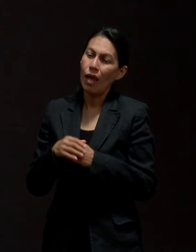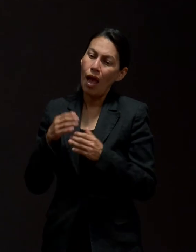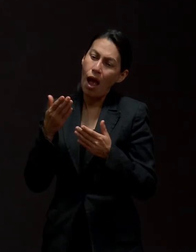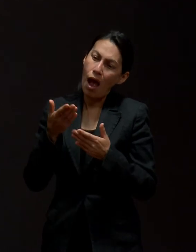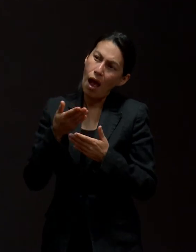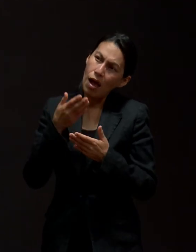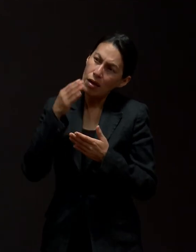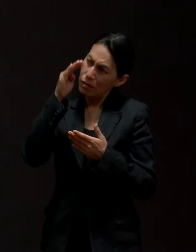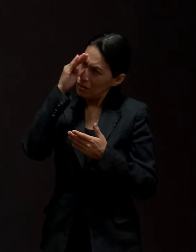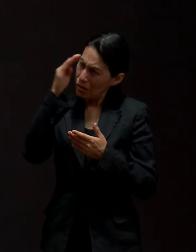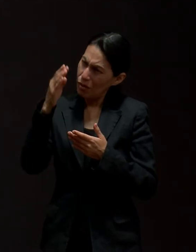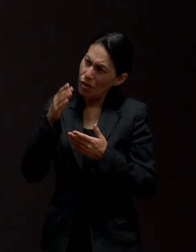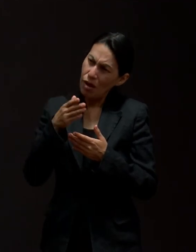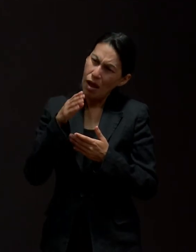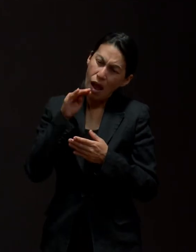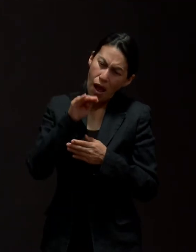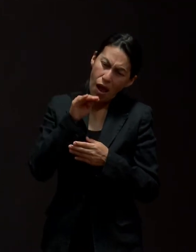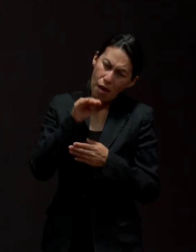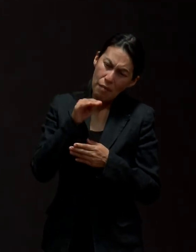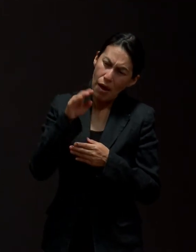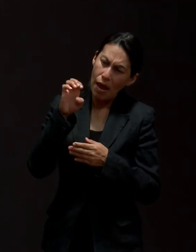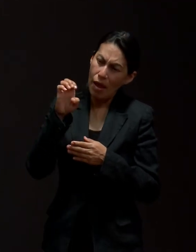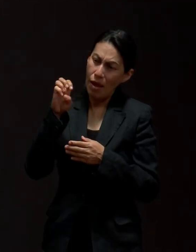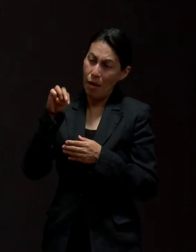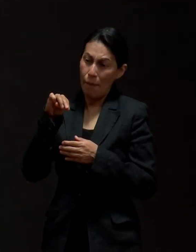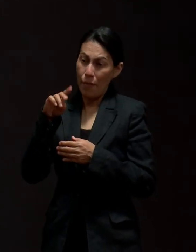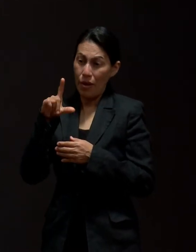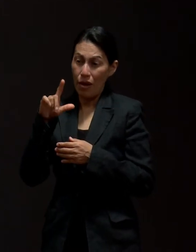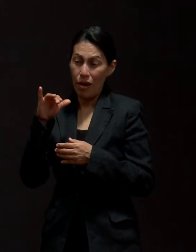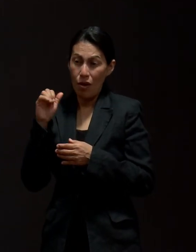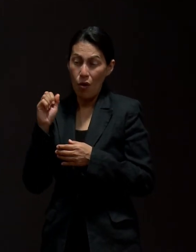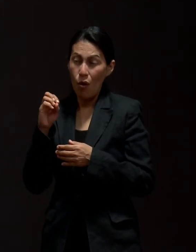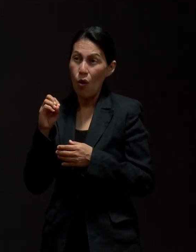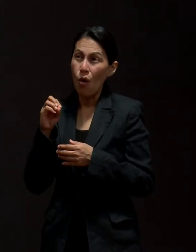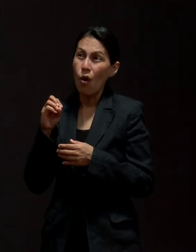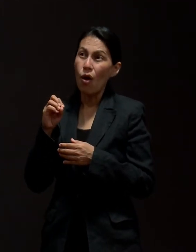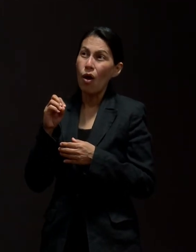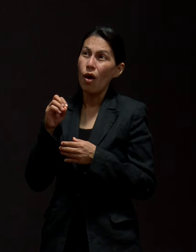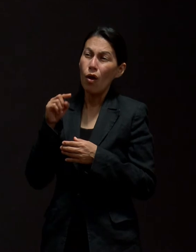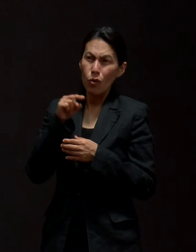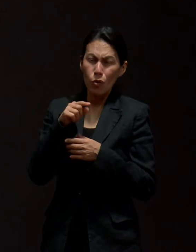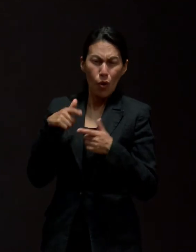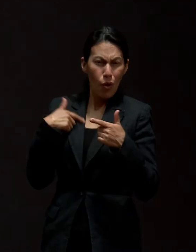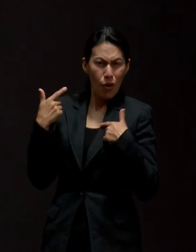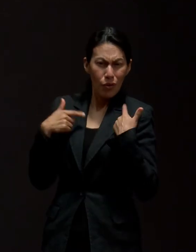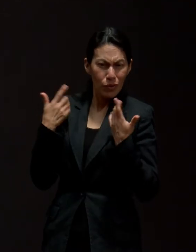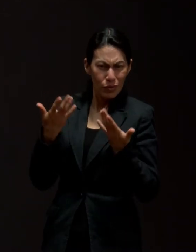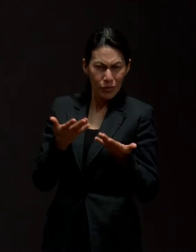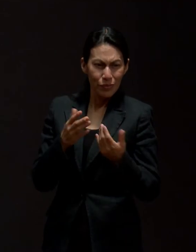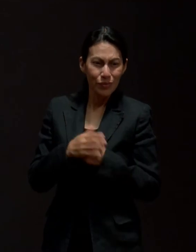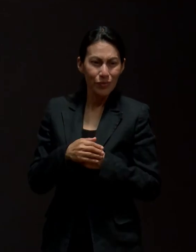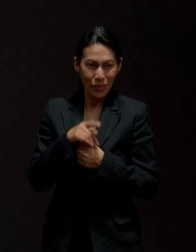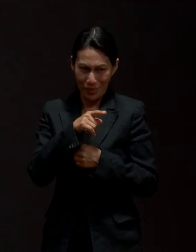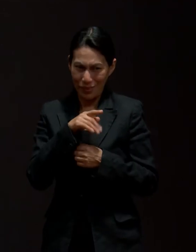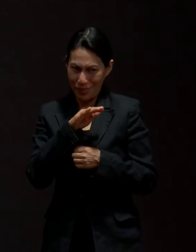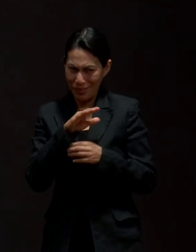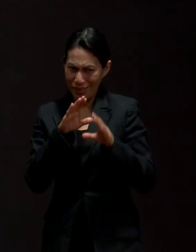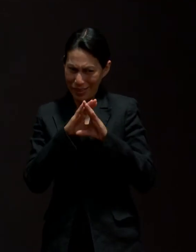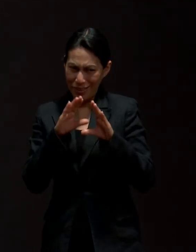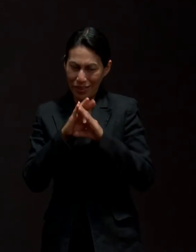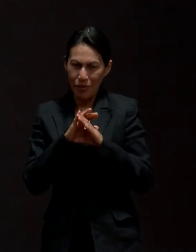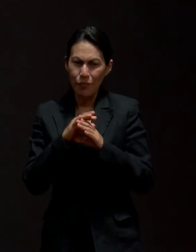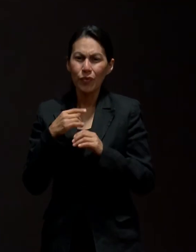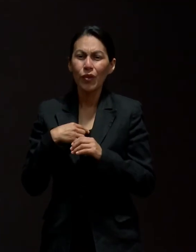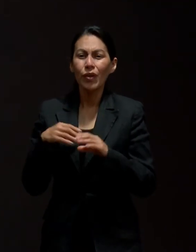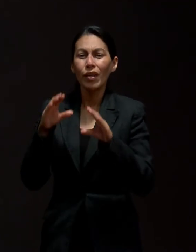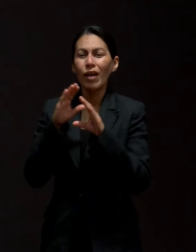la canta a mí, como habla, Señora, Emilio. Dale su santidad, llénalo de su gozo. Qué bonita experiencia como matrimonio, Él puede